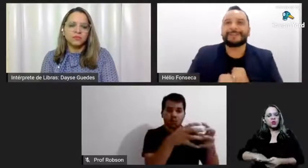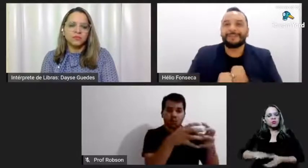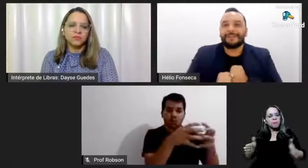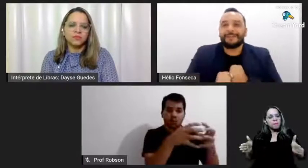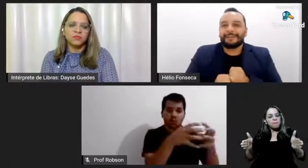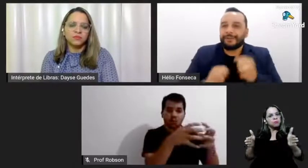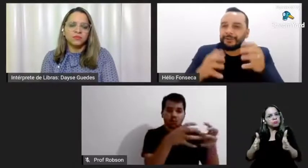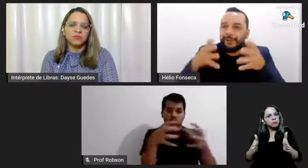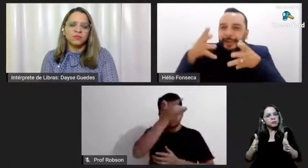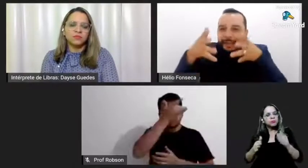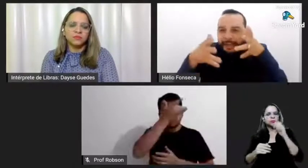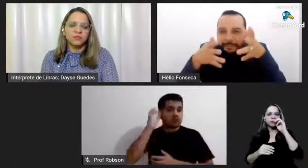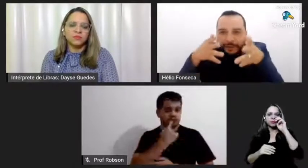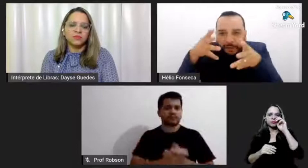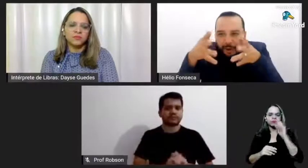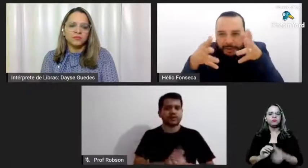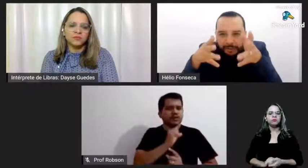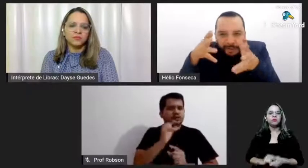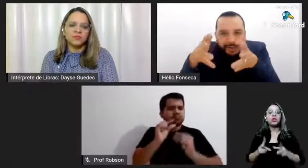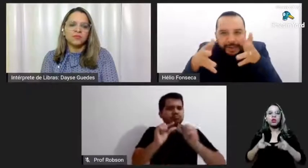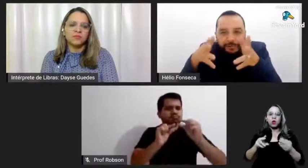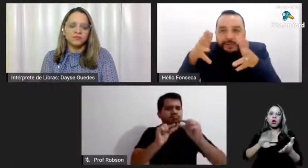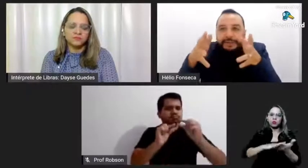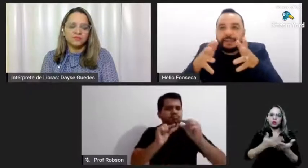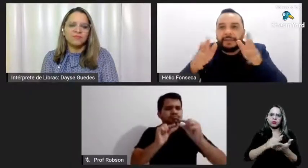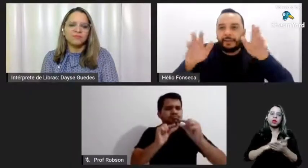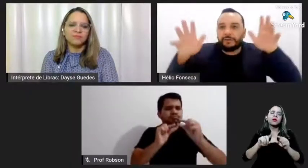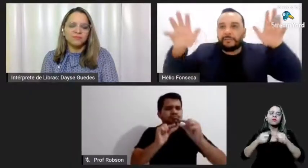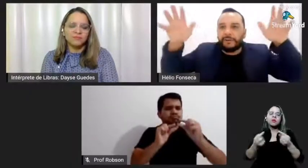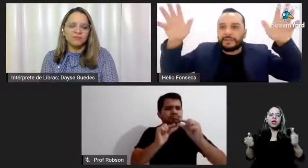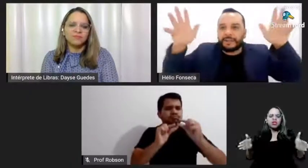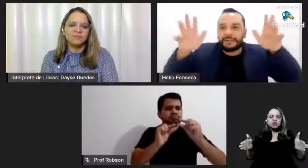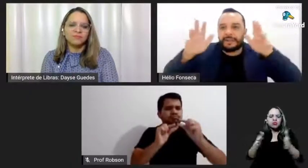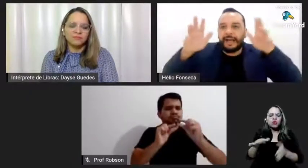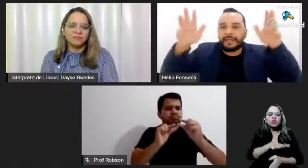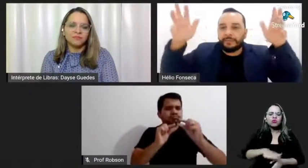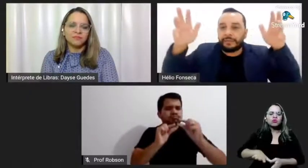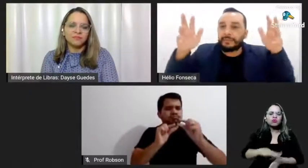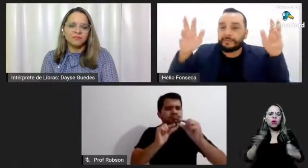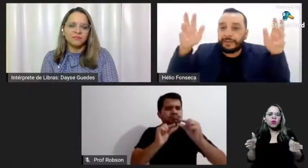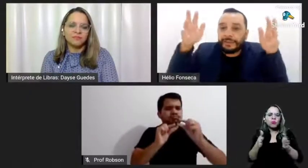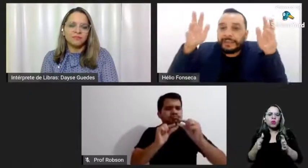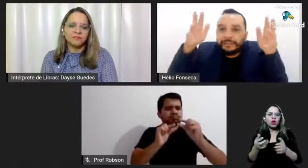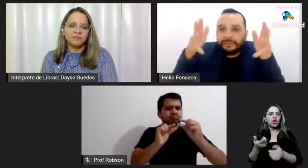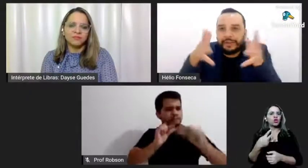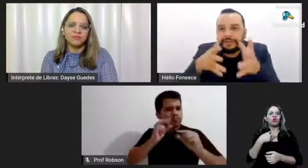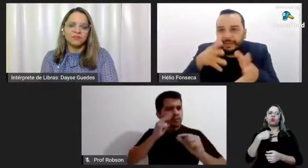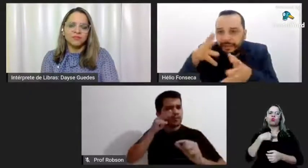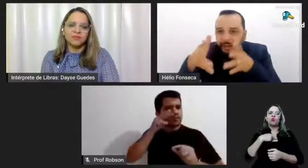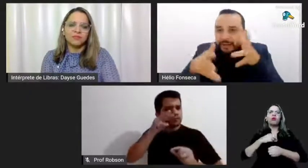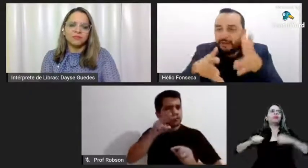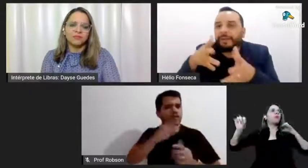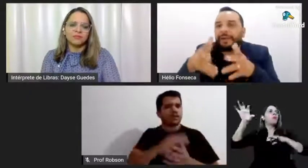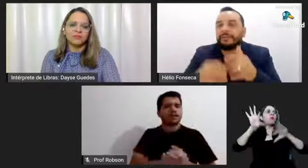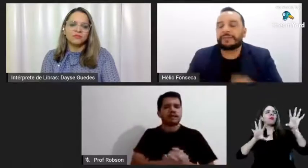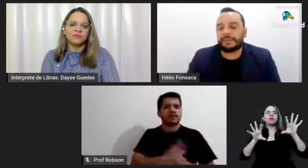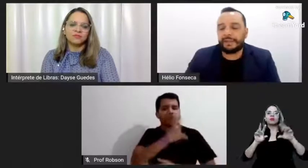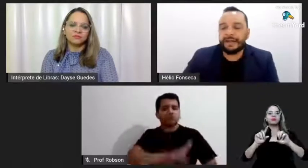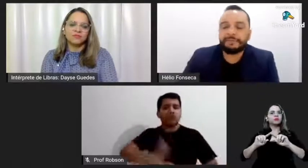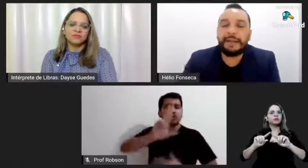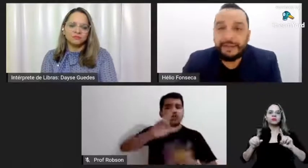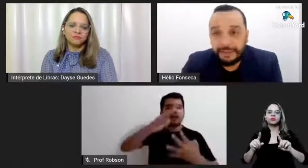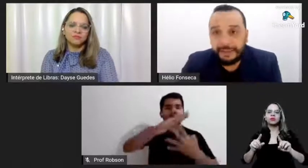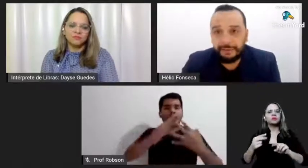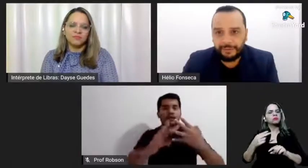está fazendo, só que de uma maneira menor, de uma maneira reduzida. Então, não pode ser sinais muito expansivos, tem que ser uma língua